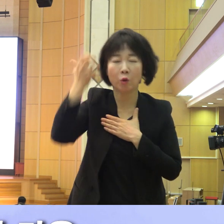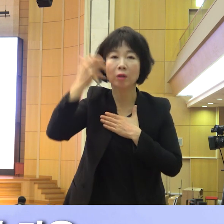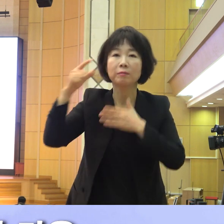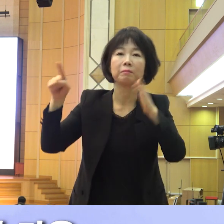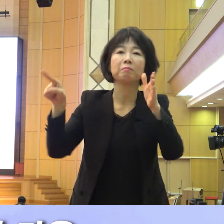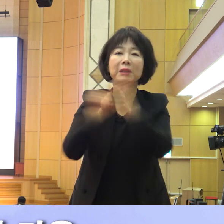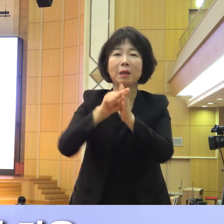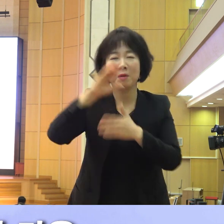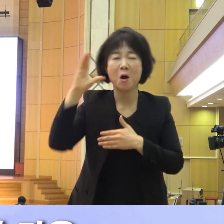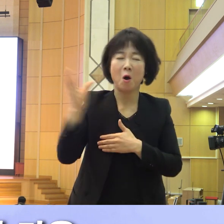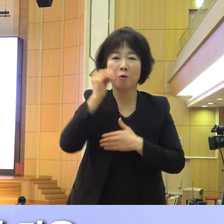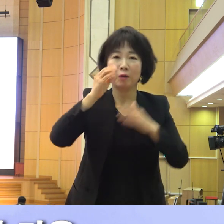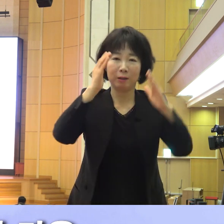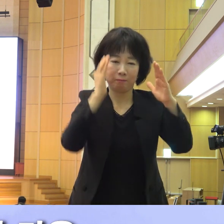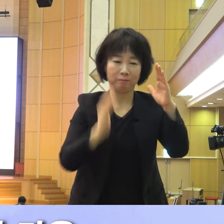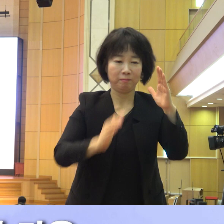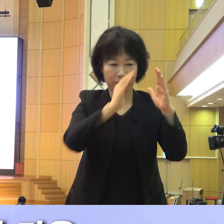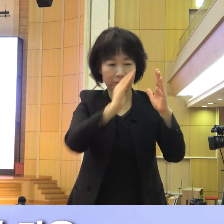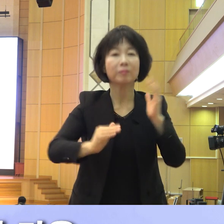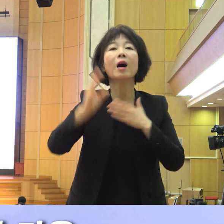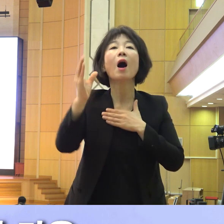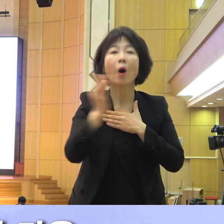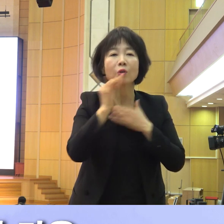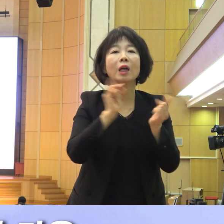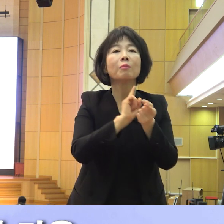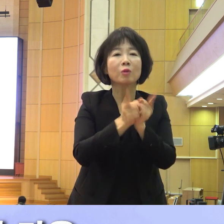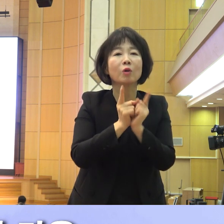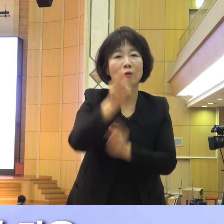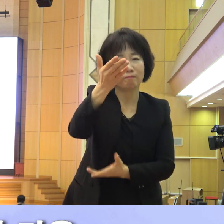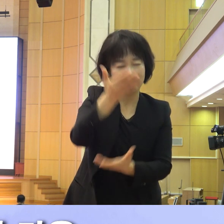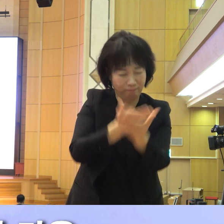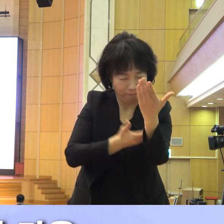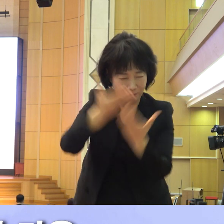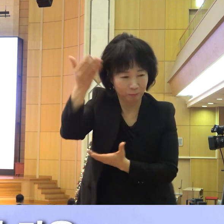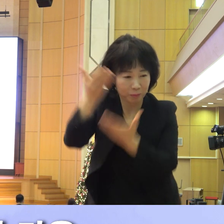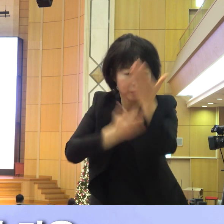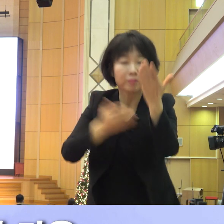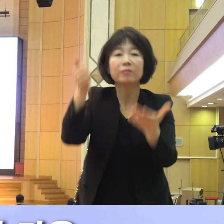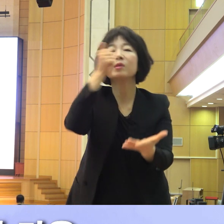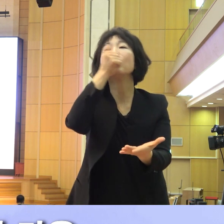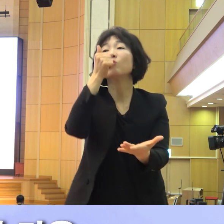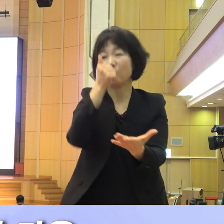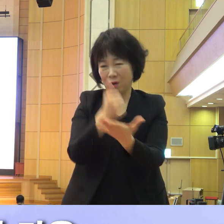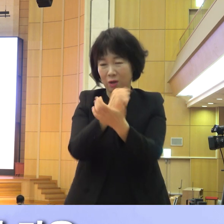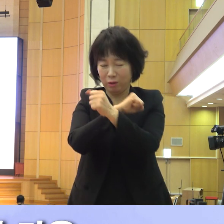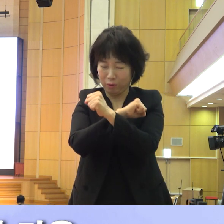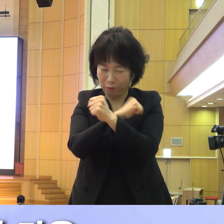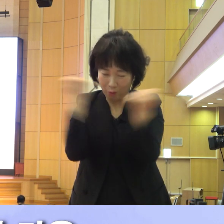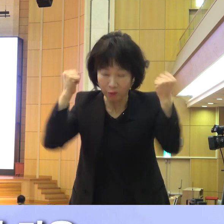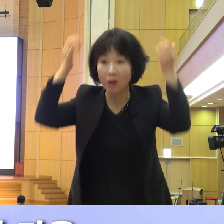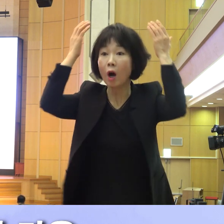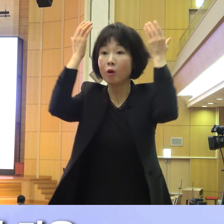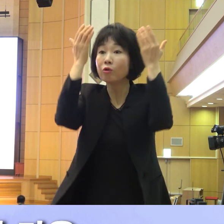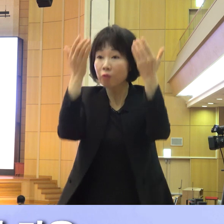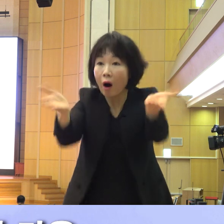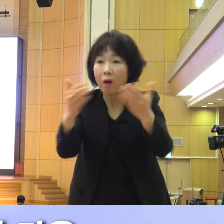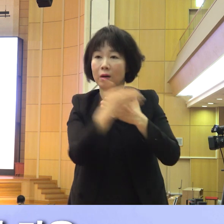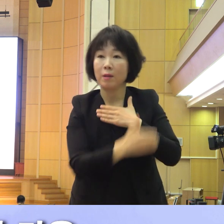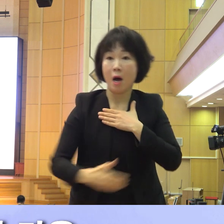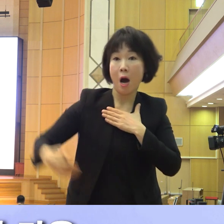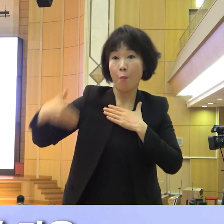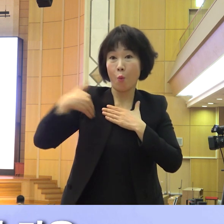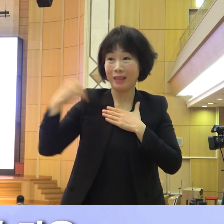성령을 불사오며 거룩한 은혜와 성도가 서로 교통하는 것과 죄를 사하여